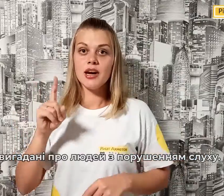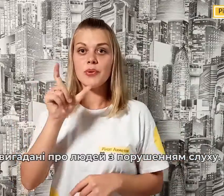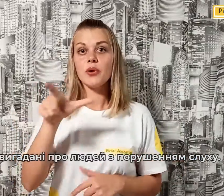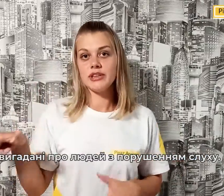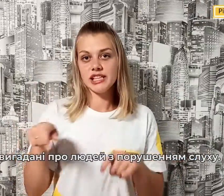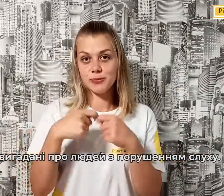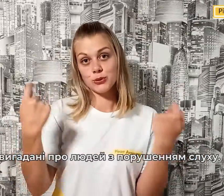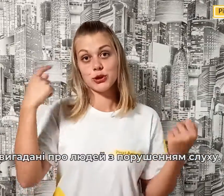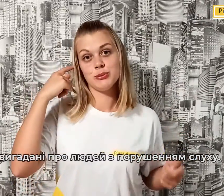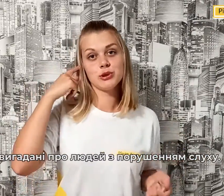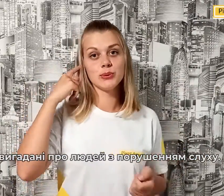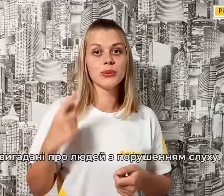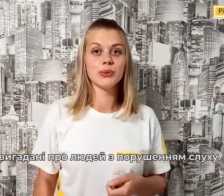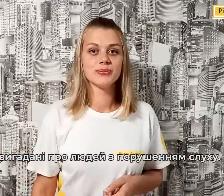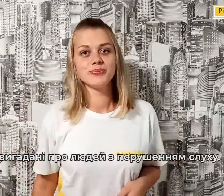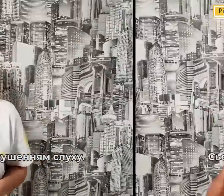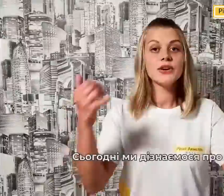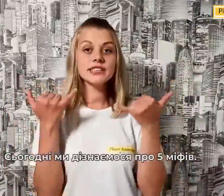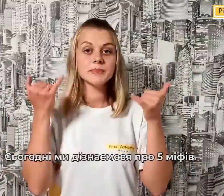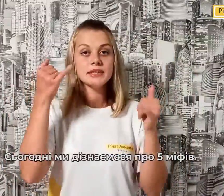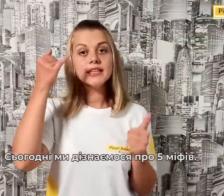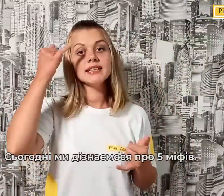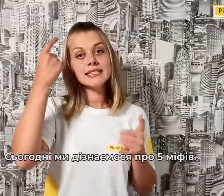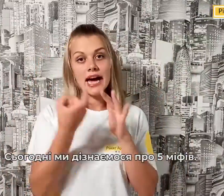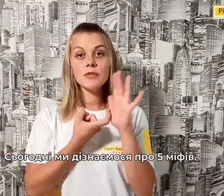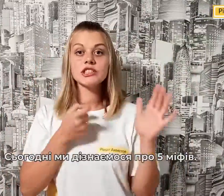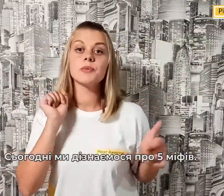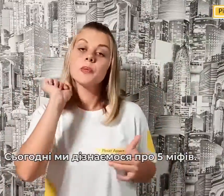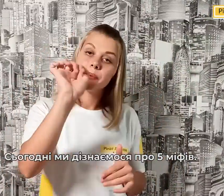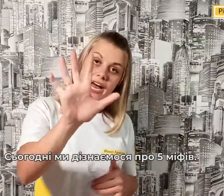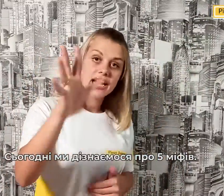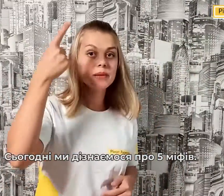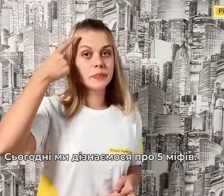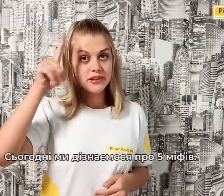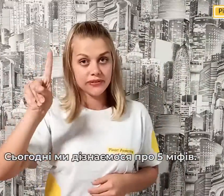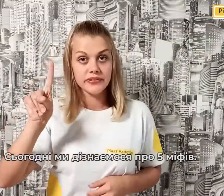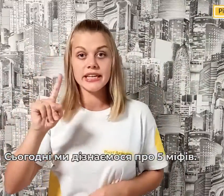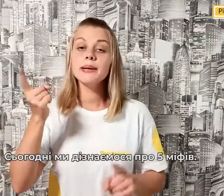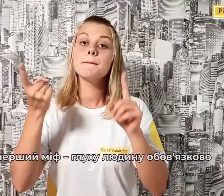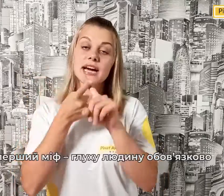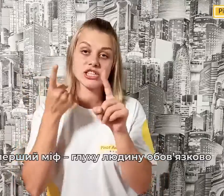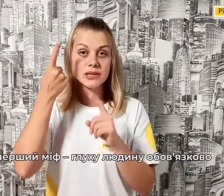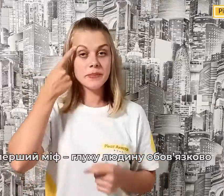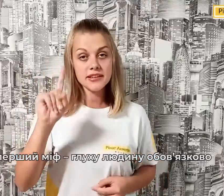про людей з порушенням слуху. Сьогодні ми дізнаємося про 5 міфів. І перший міф